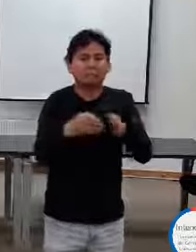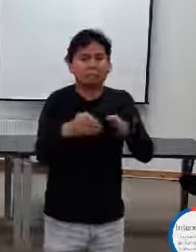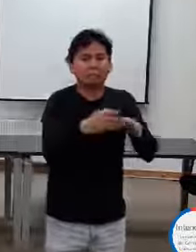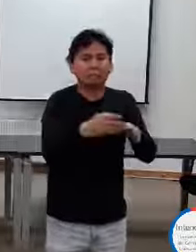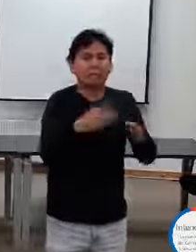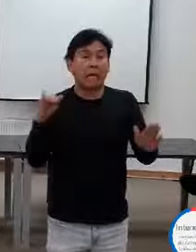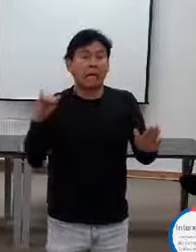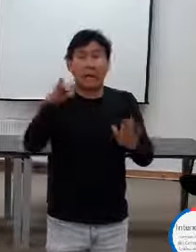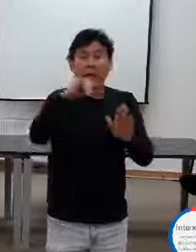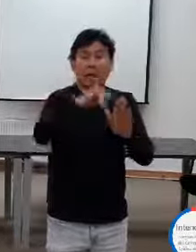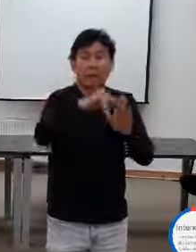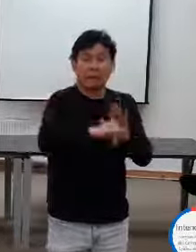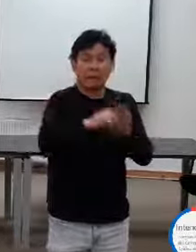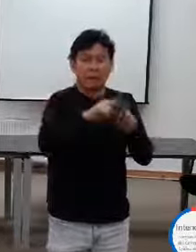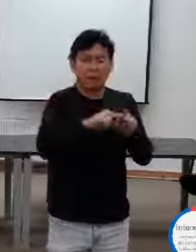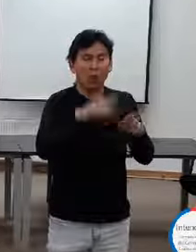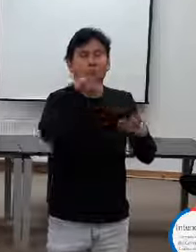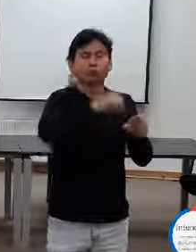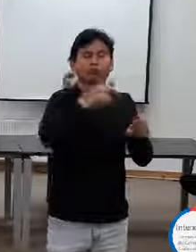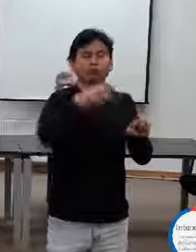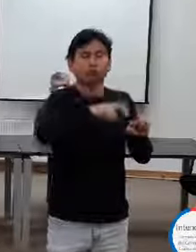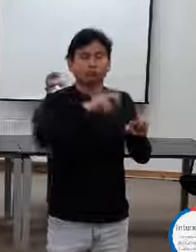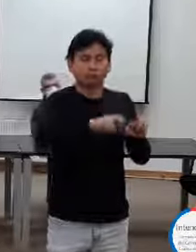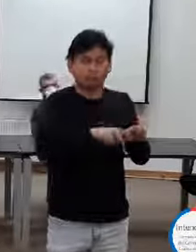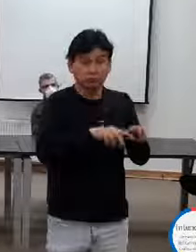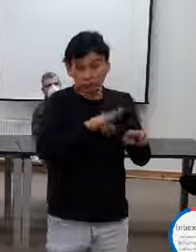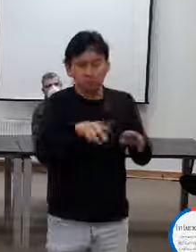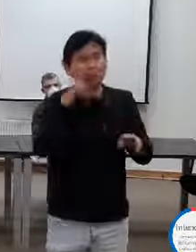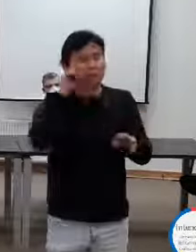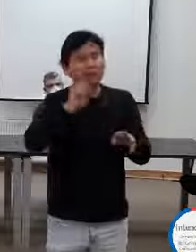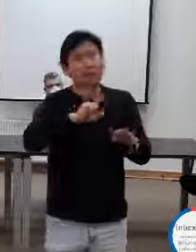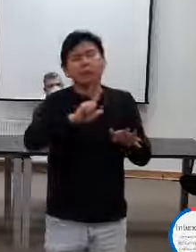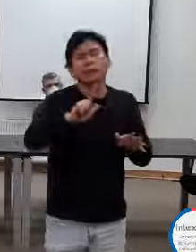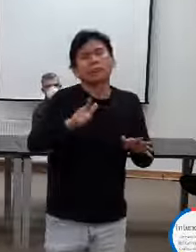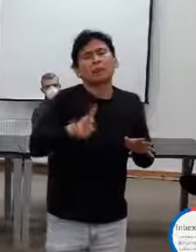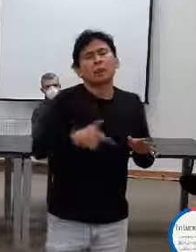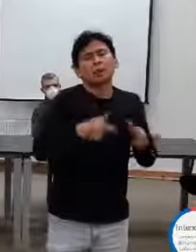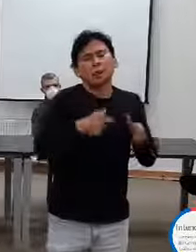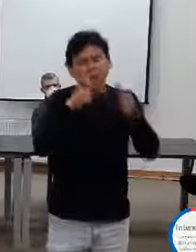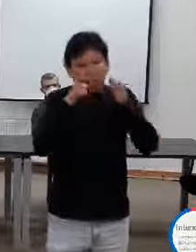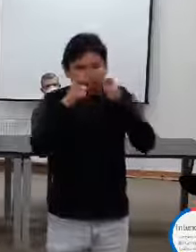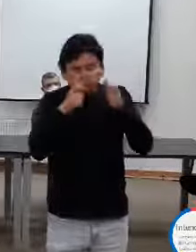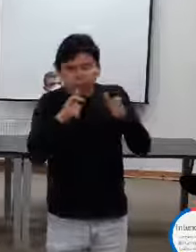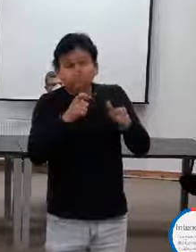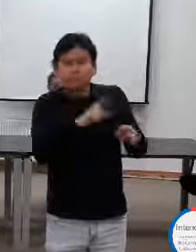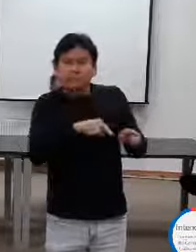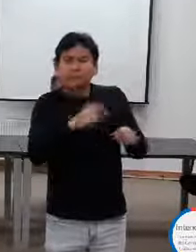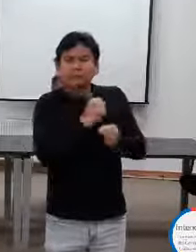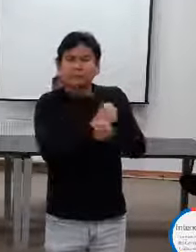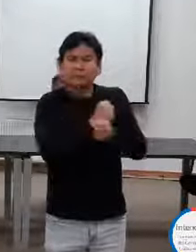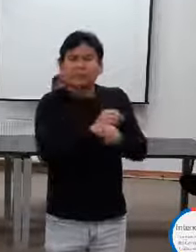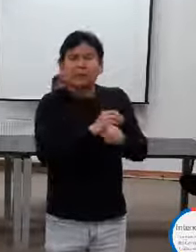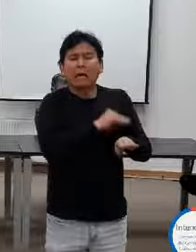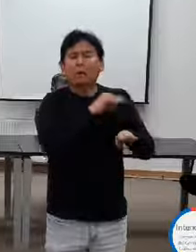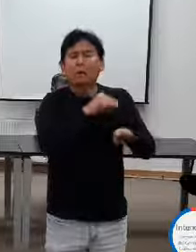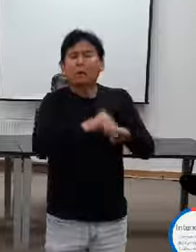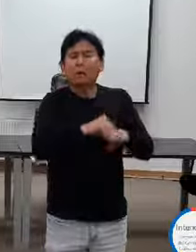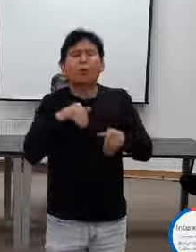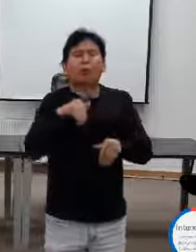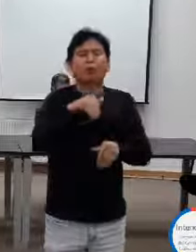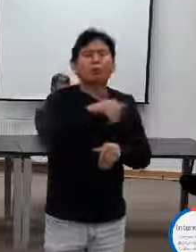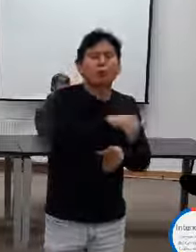llega en charter a Balmaceda, de ahí lo toman buses, y uno sabe cuánto demora el tiempo carabineros de Balmaceda, informa a carabineros de Tranquilo que tiene que llegar un